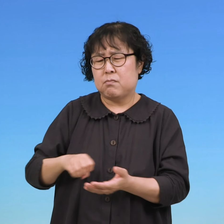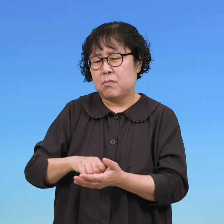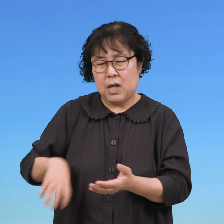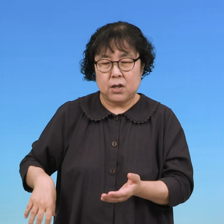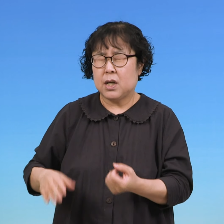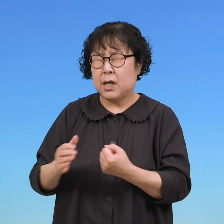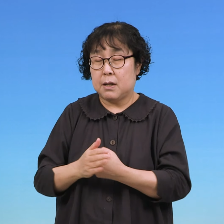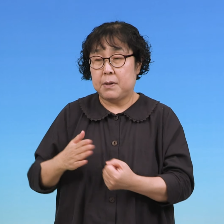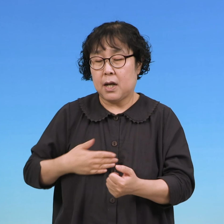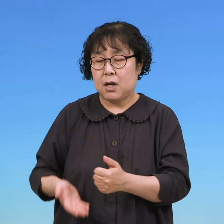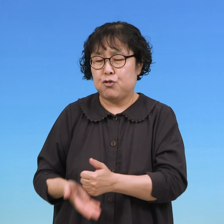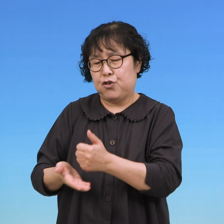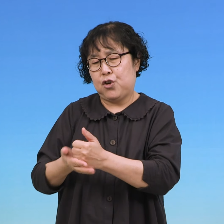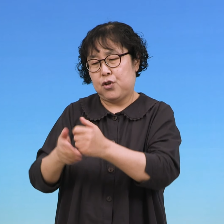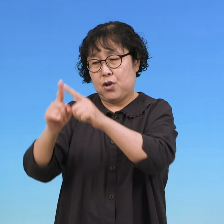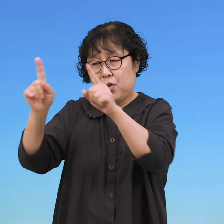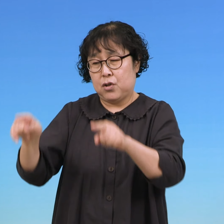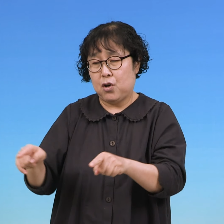없습니다.